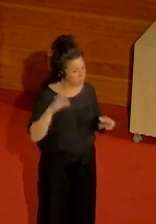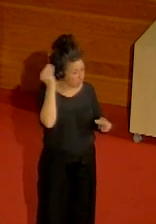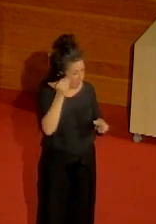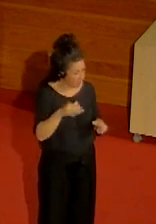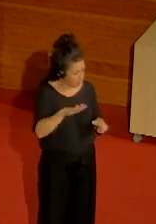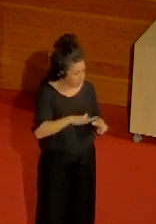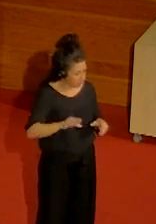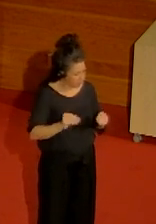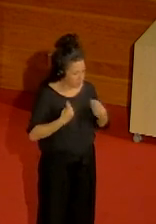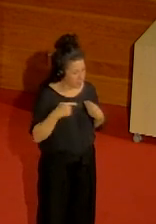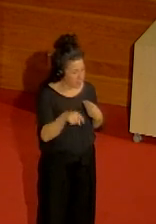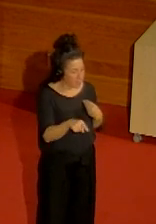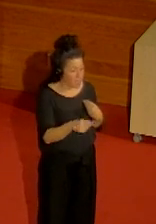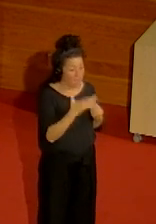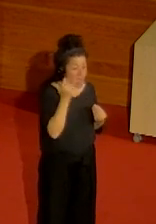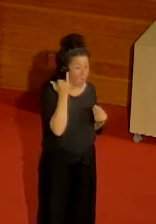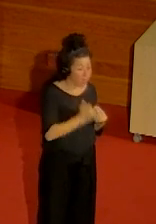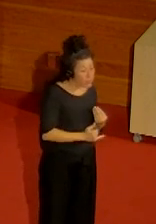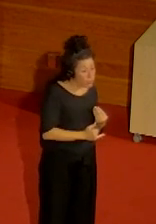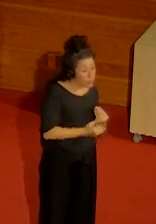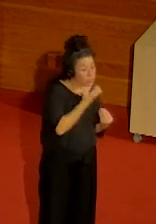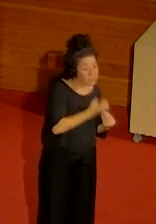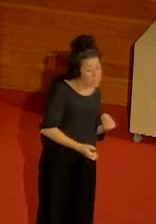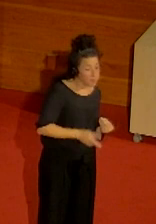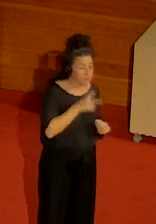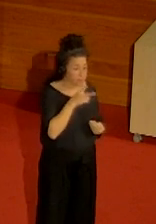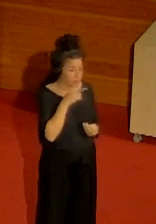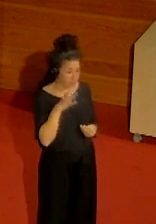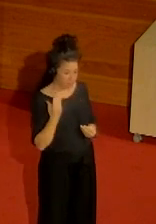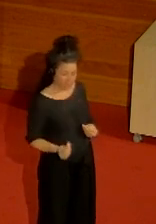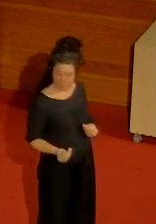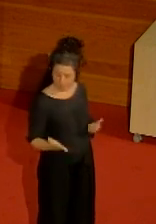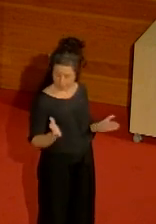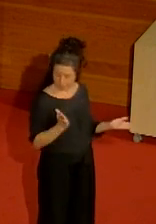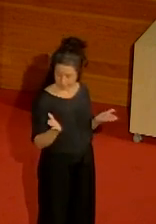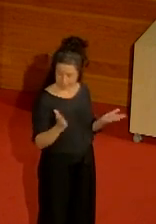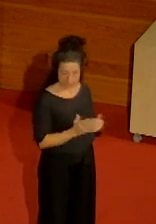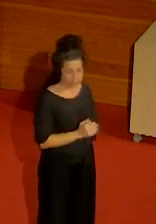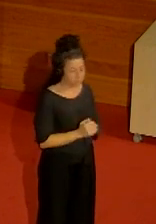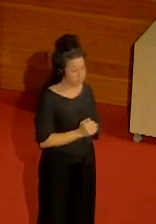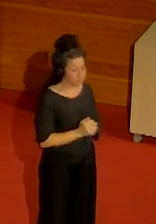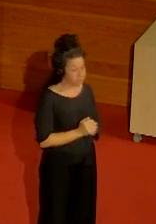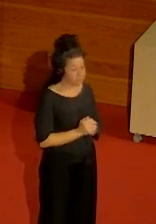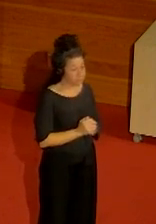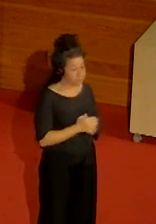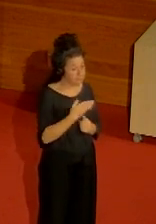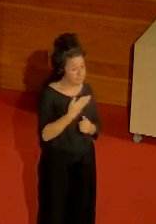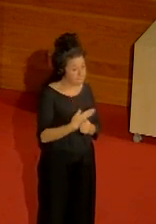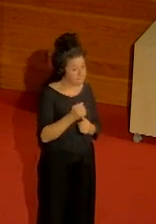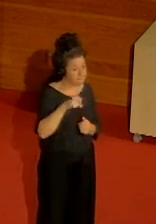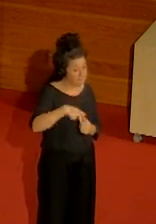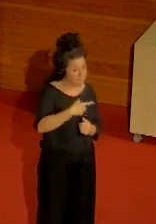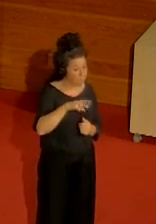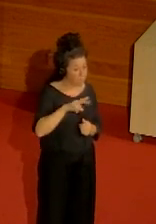iba a ser Israel lo verde Palestina en la primera al día siguiente de que ven murieron declare la independencia